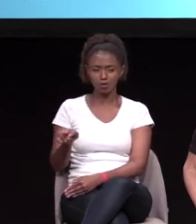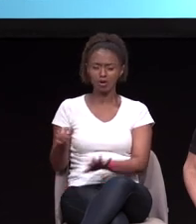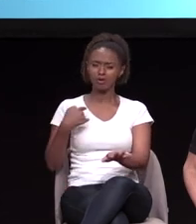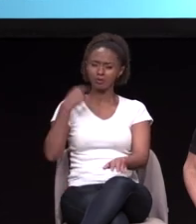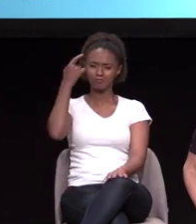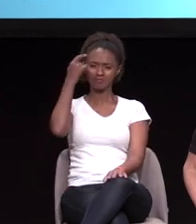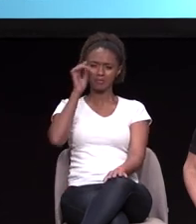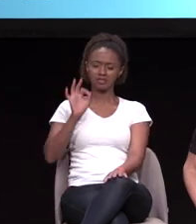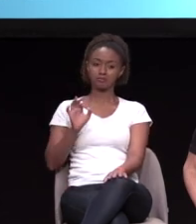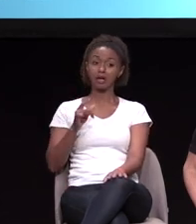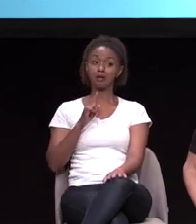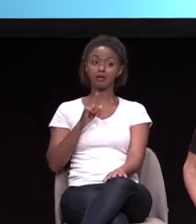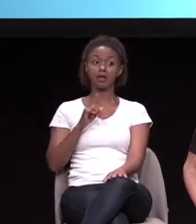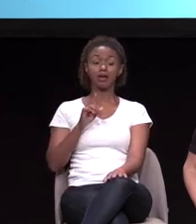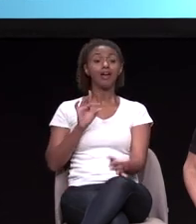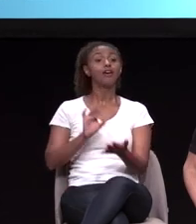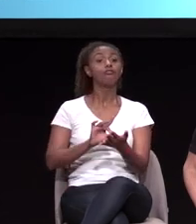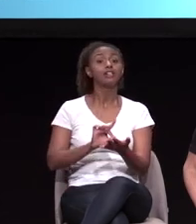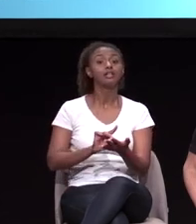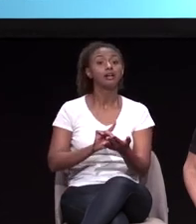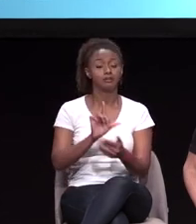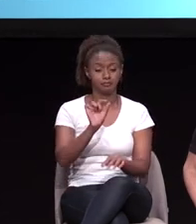não tem a questão são fatos